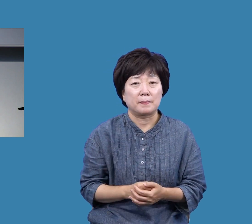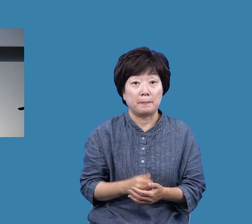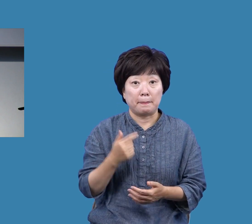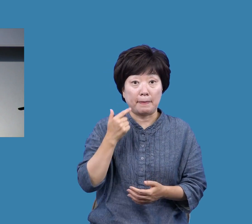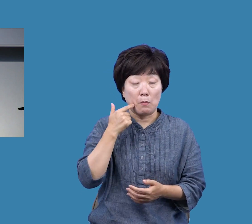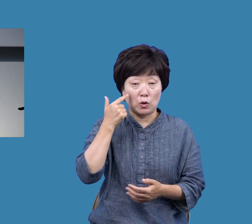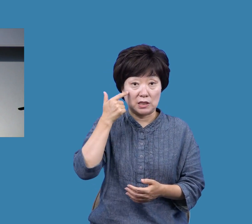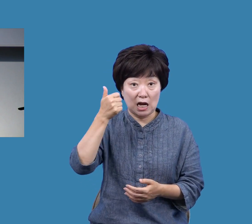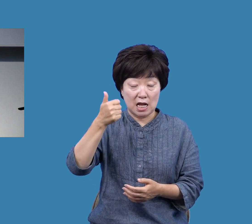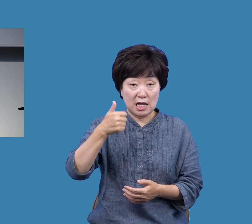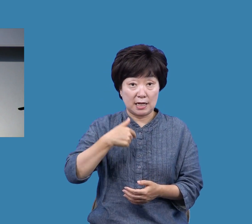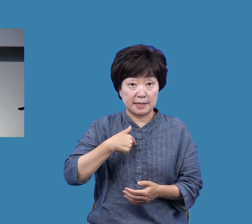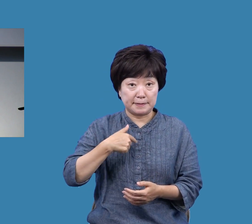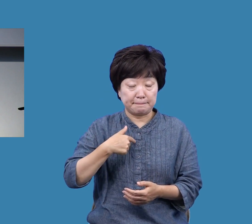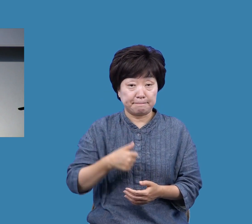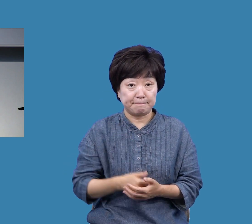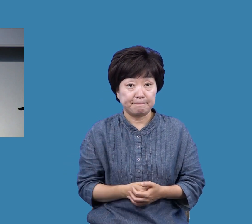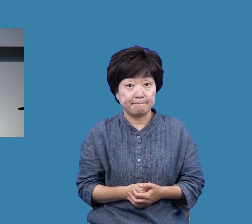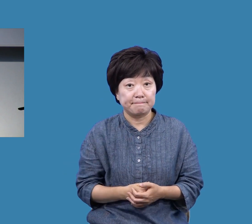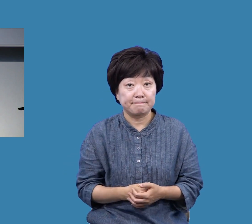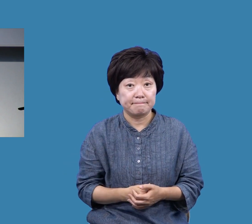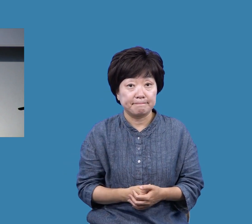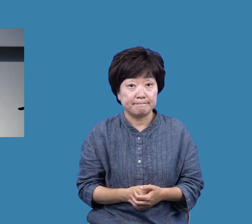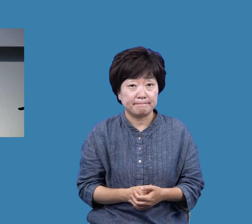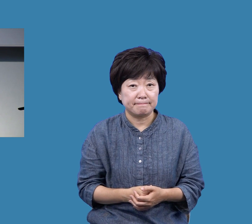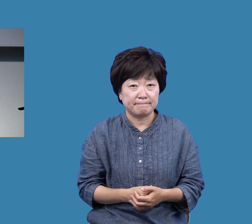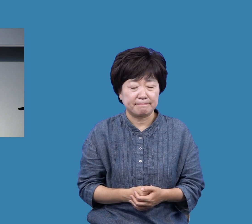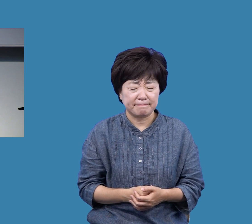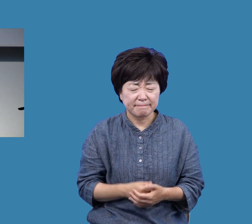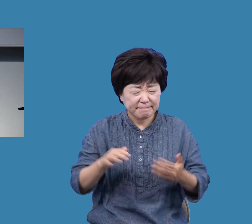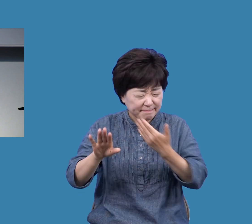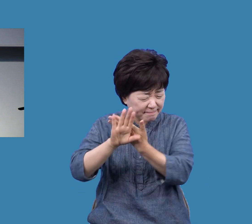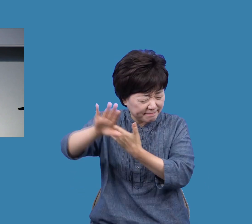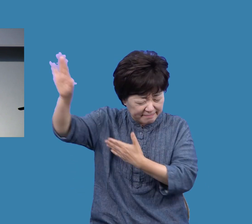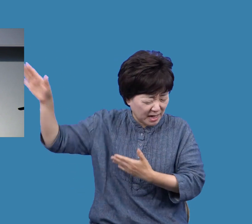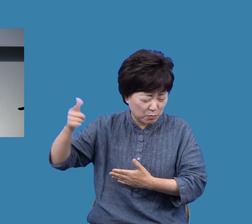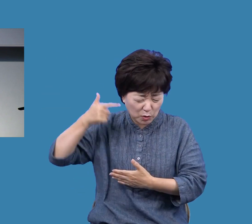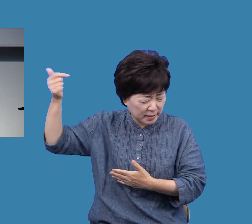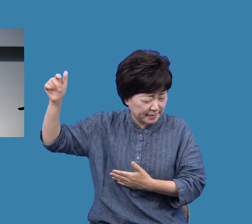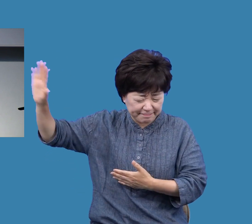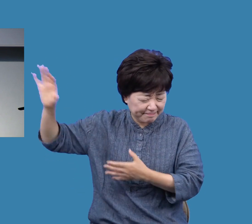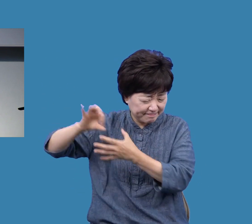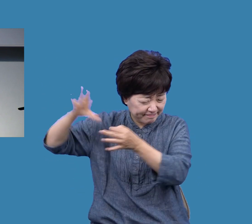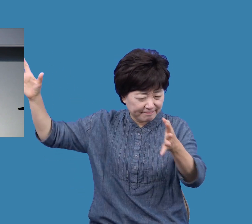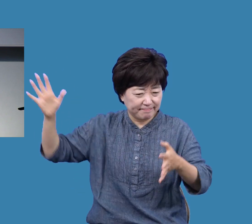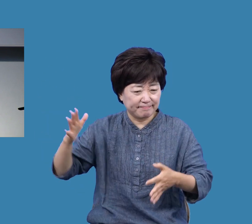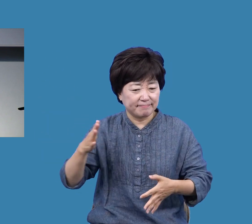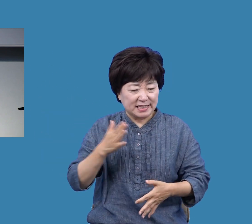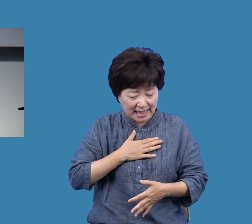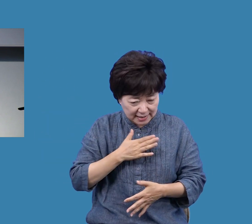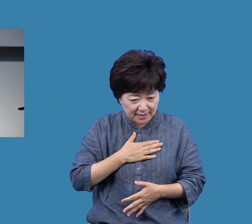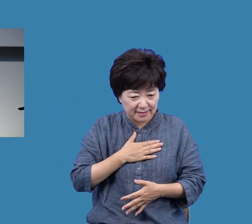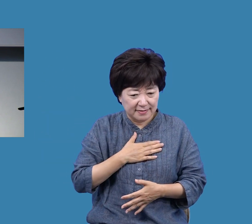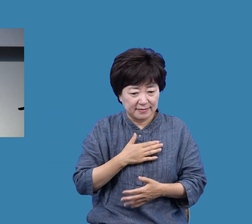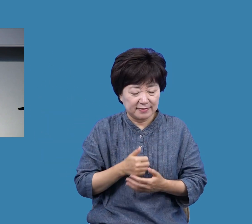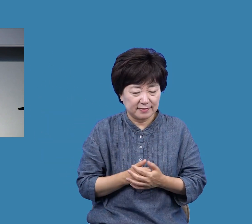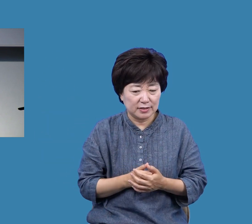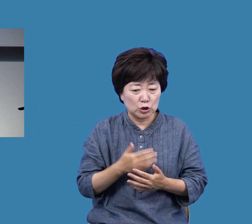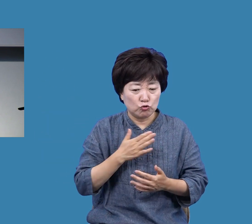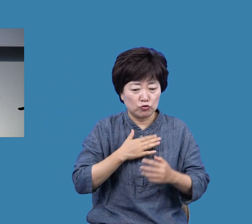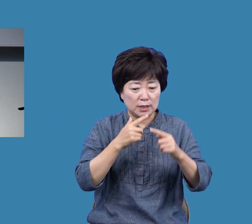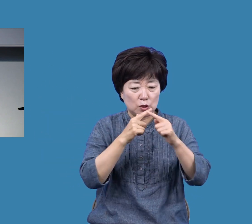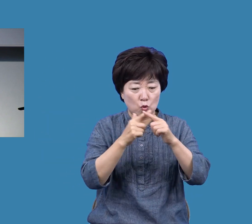목회자가요, 여러분. 예. 이제 모르겠어. 뭐 다른 목사님들은 모르겠고, 예. 전하여간 여러분, 우리